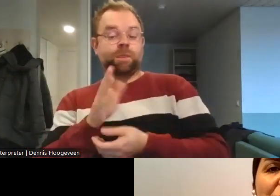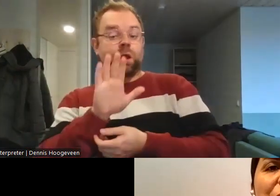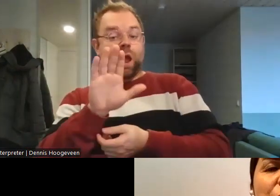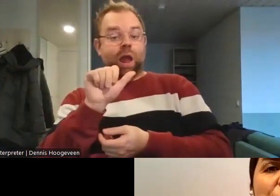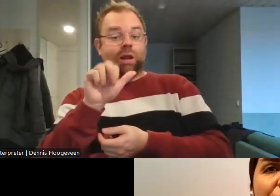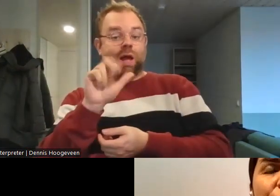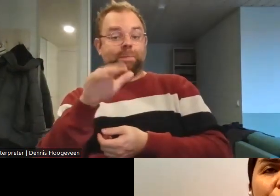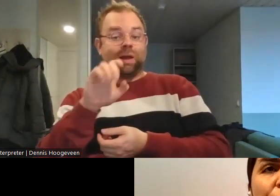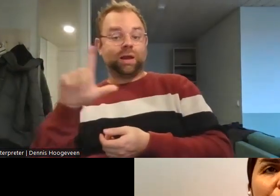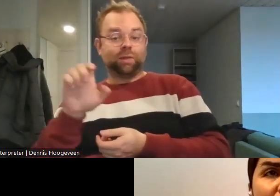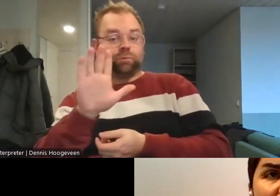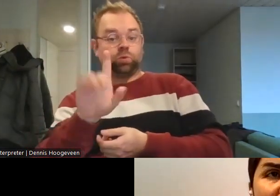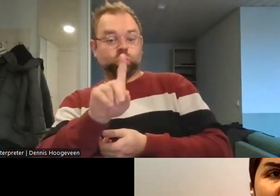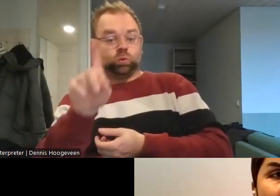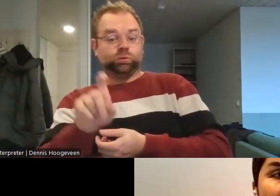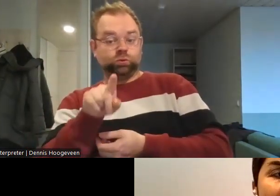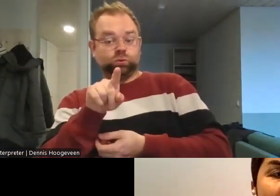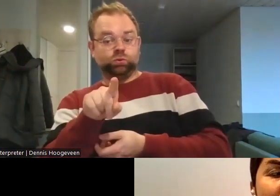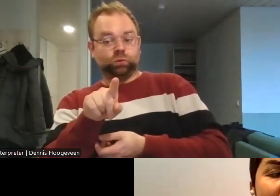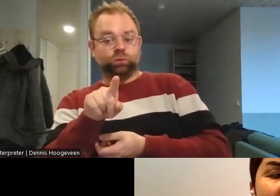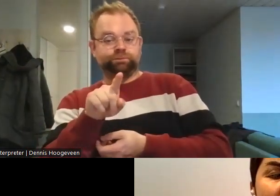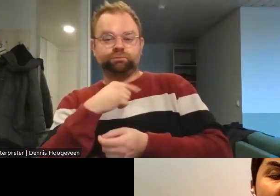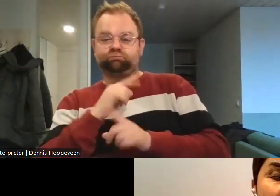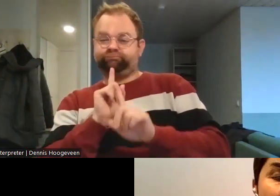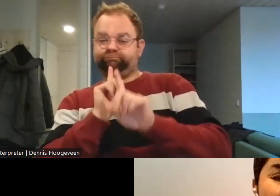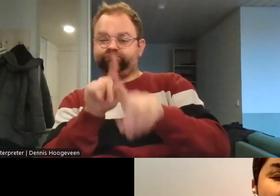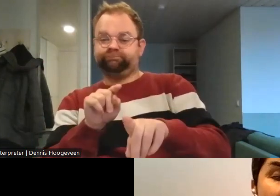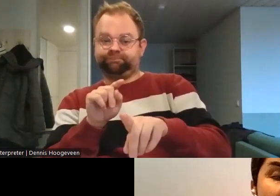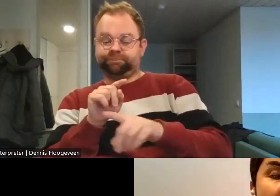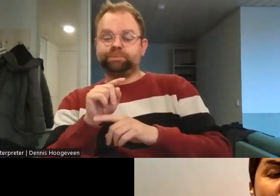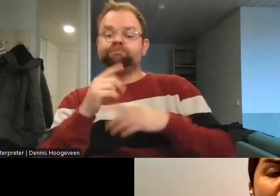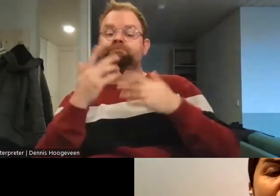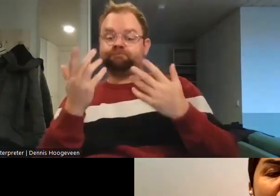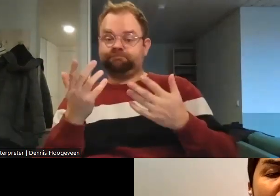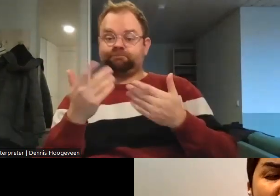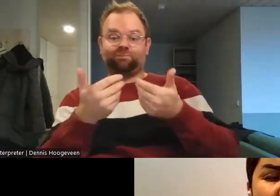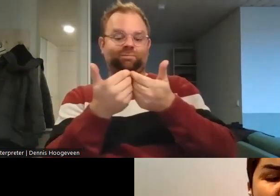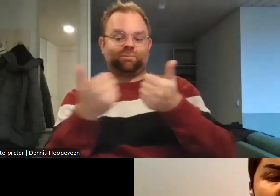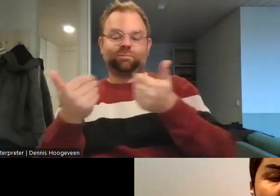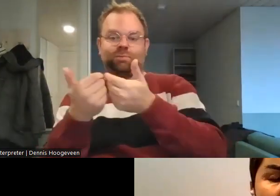Je pense qu'il est très important de